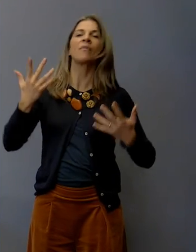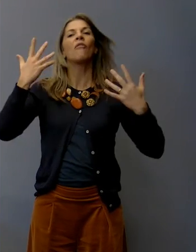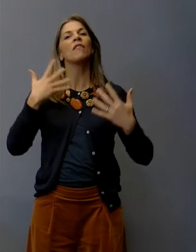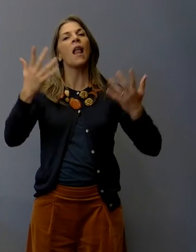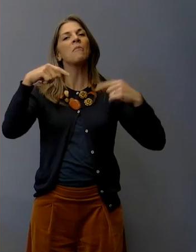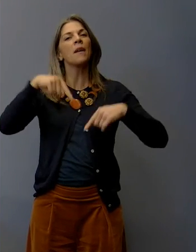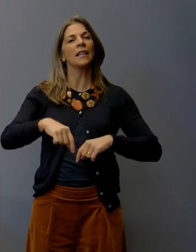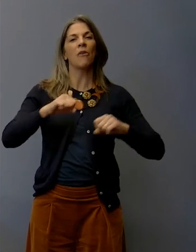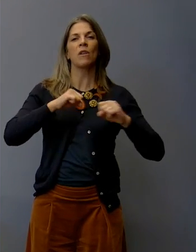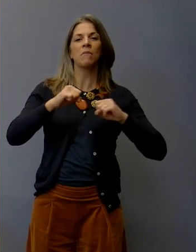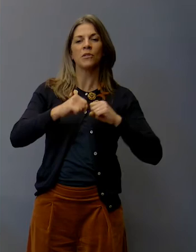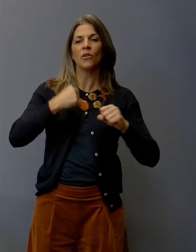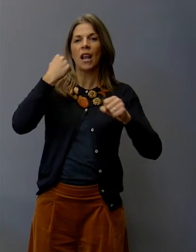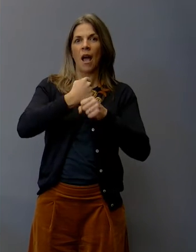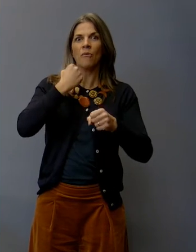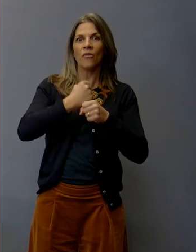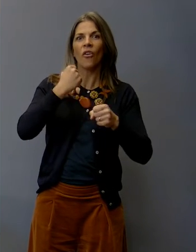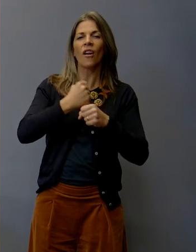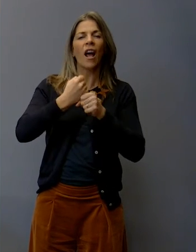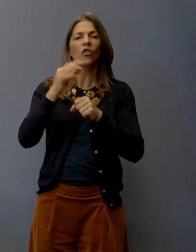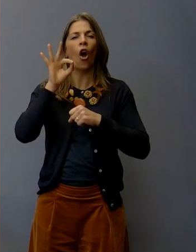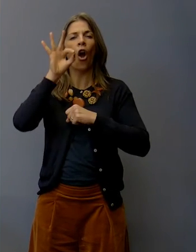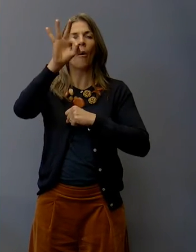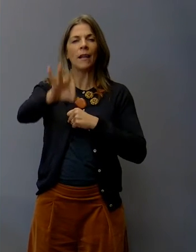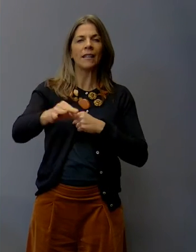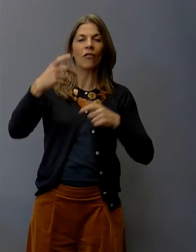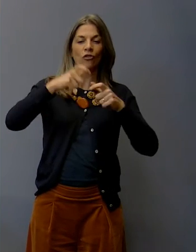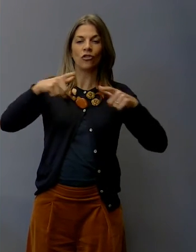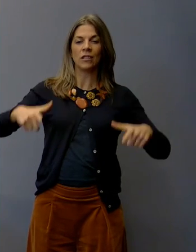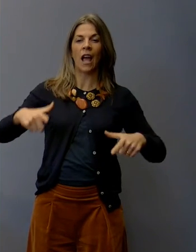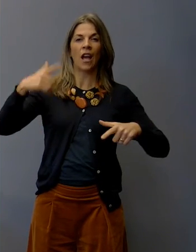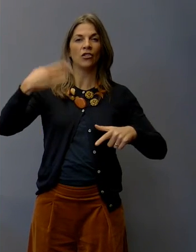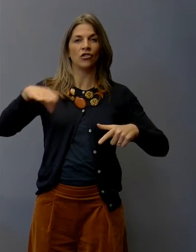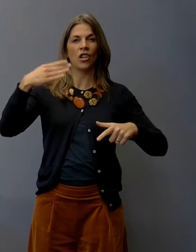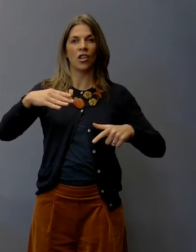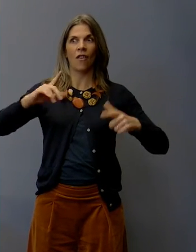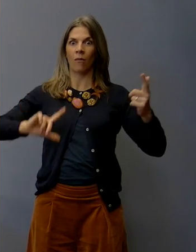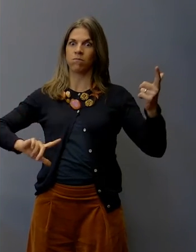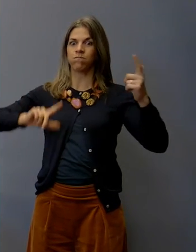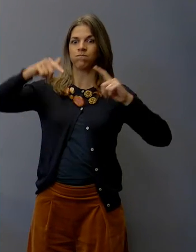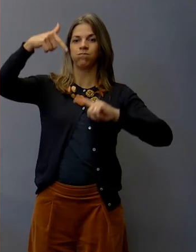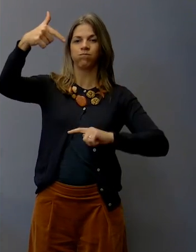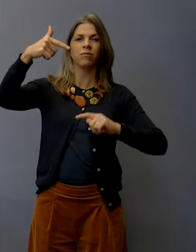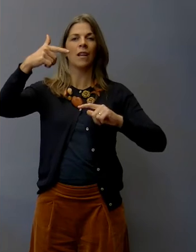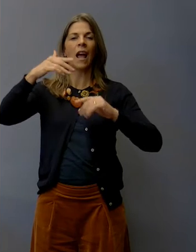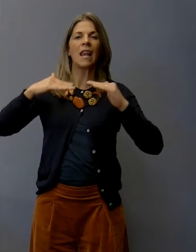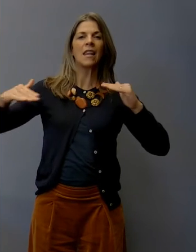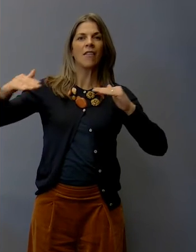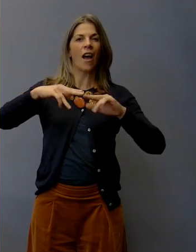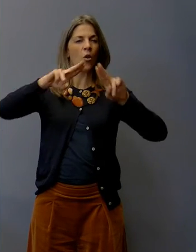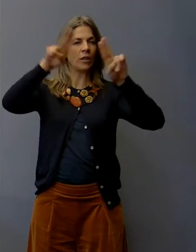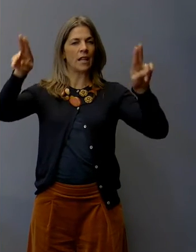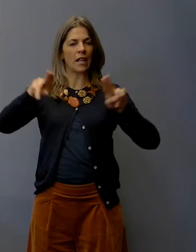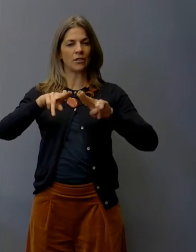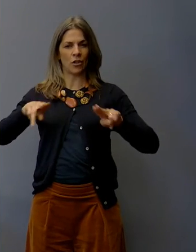portare a genova a livelli di una città internazionale nonostante tutte le avversità che si sono presentate